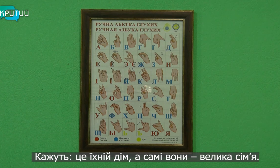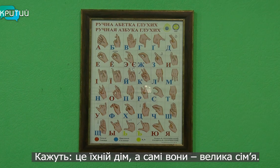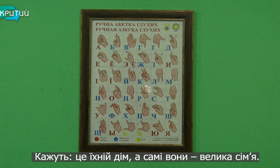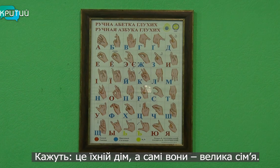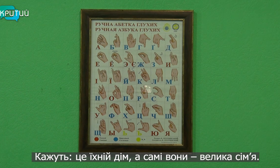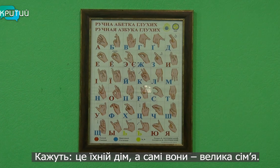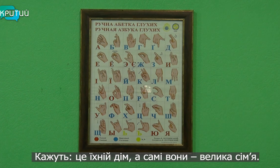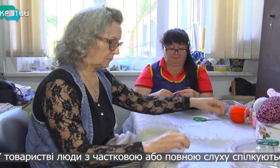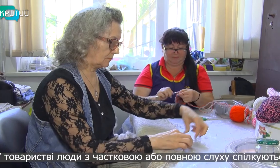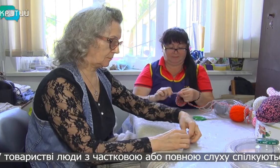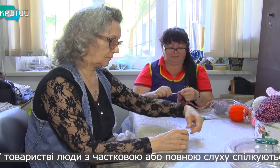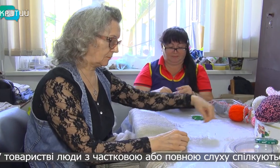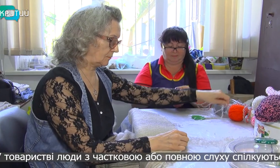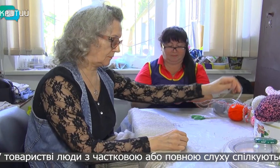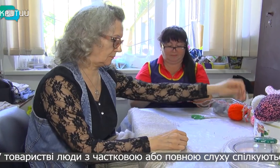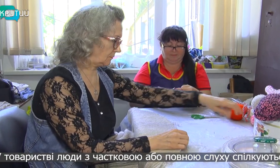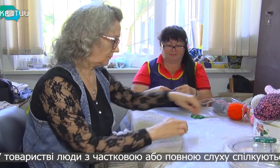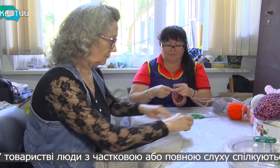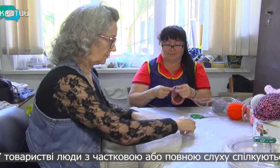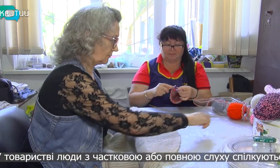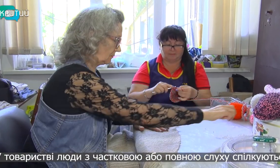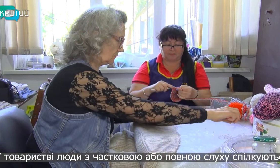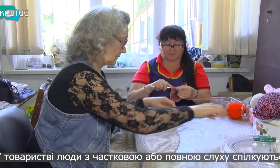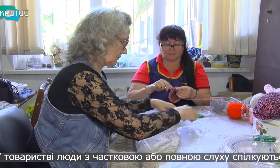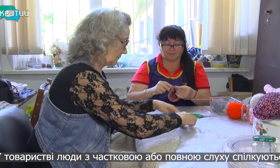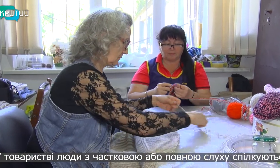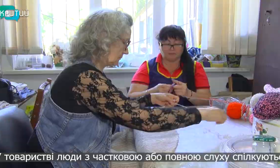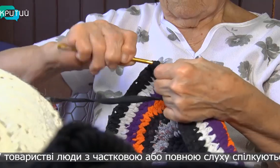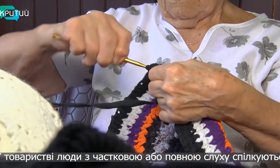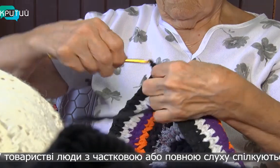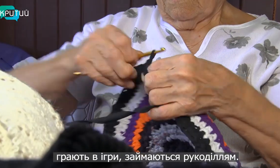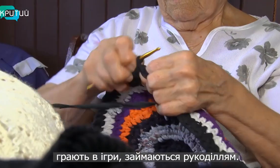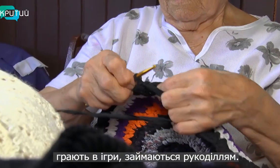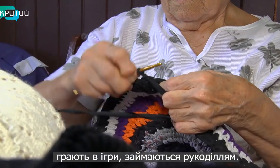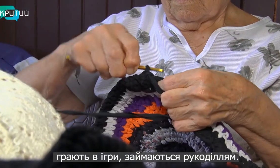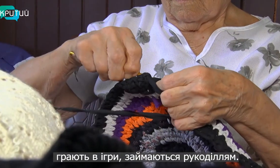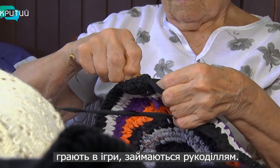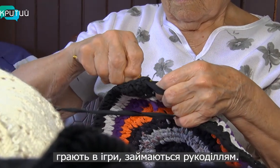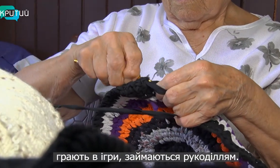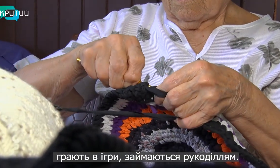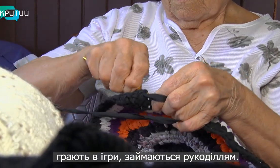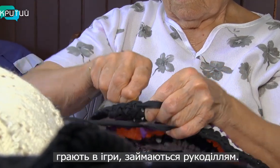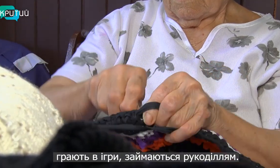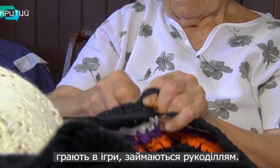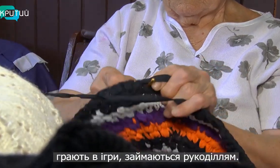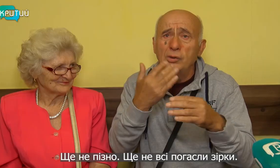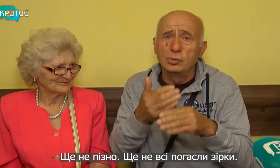– велика сім'я. У товаристві люди з частковою або повною втратою слуху спілкуються, грають в ігри та займаються рукоділлям. Ще